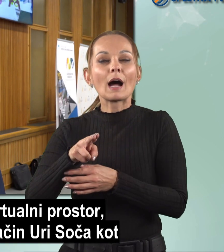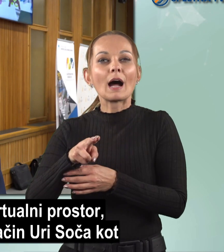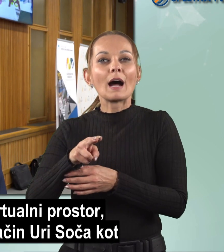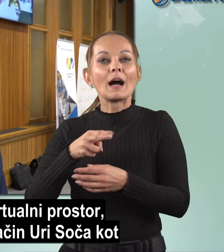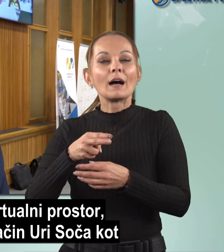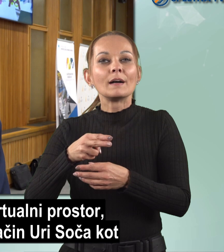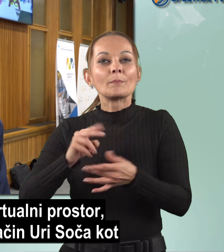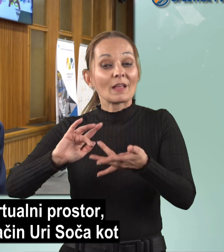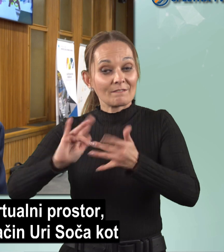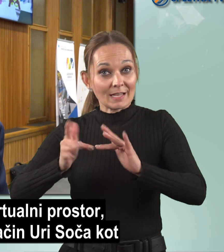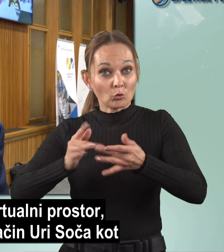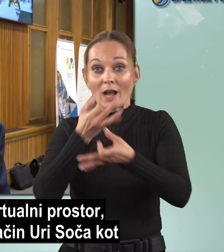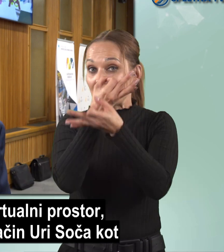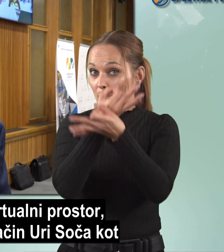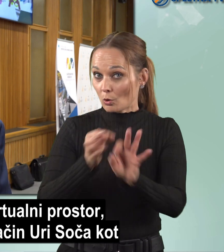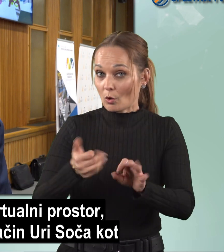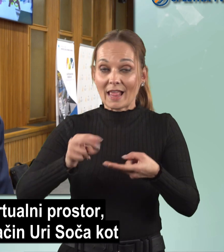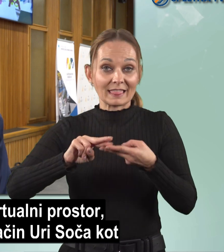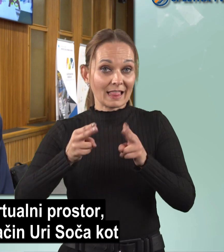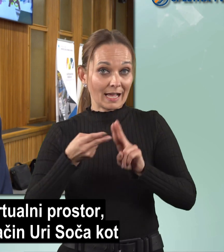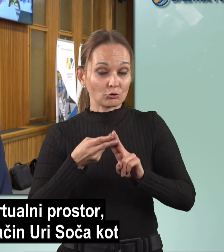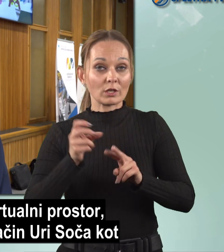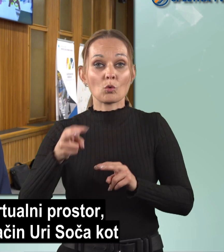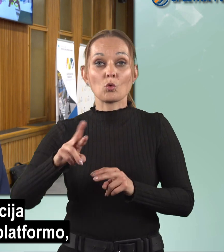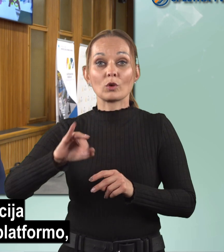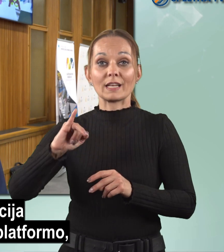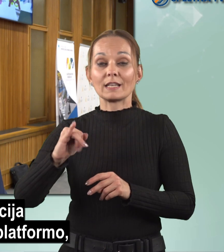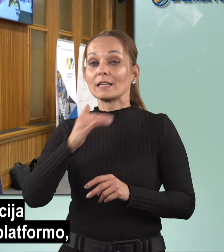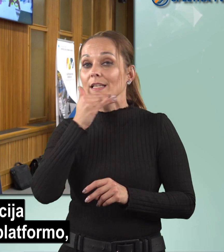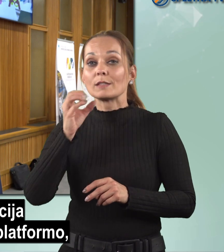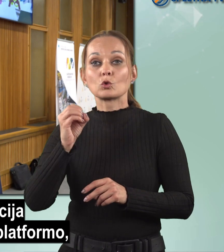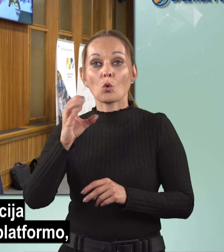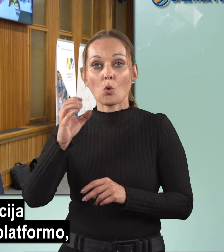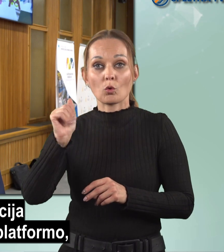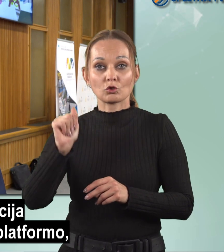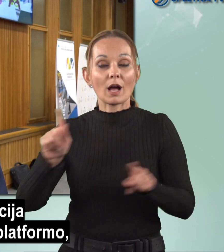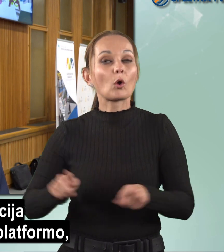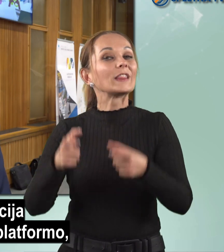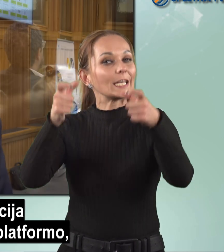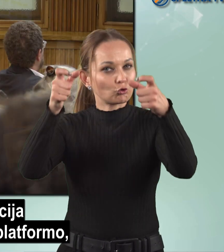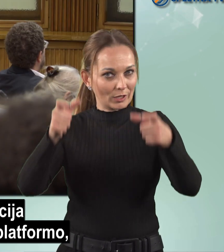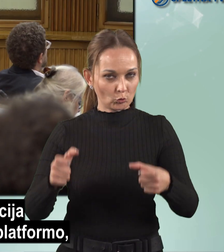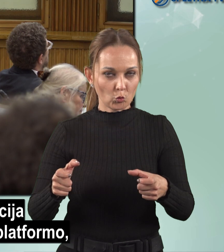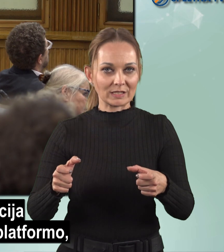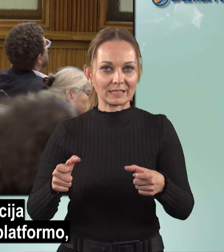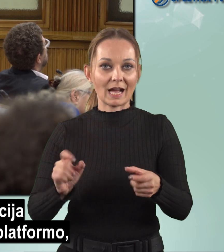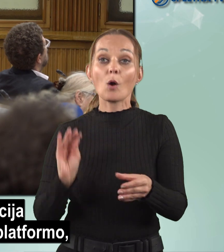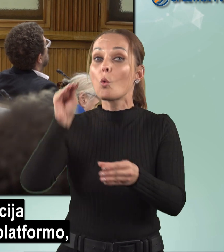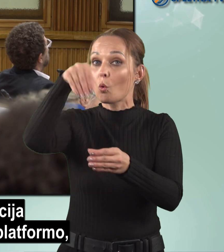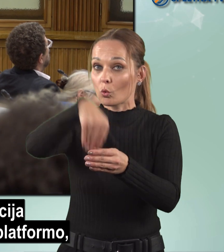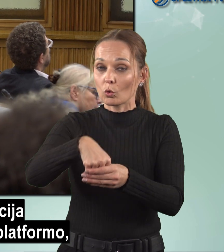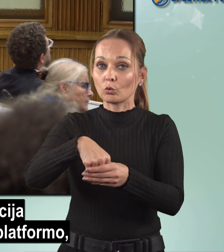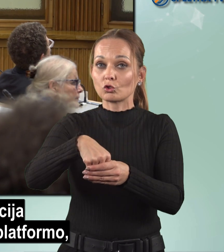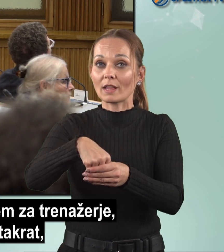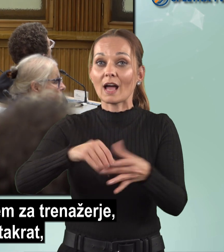virtualni prostor, kjer je pa na nek način URI Soča kot inštitucija vključena